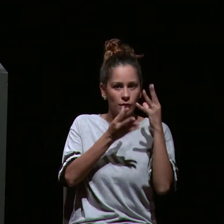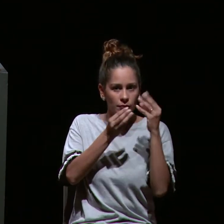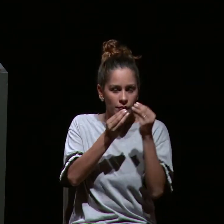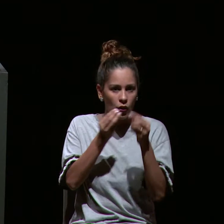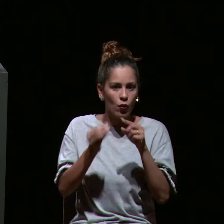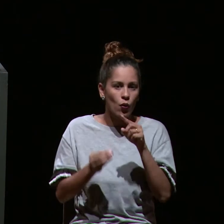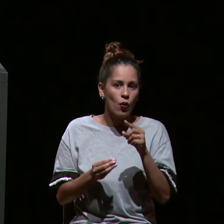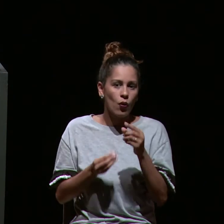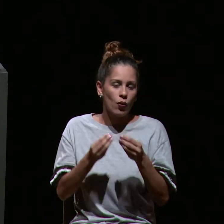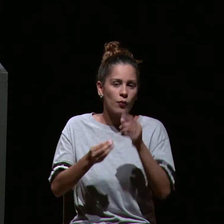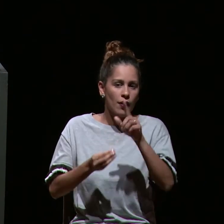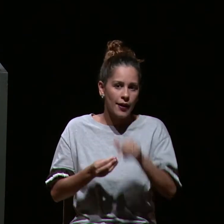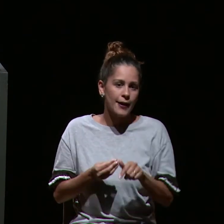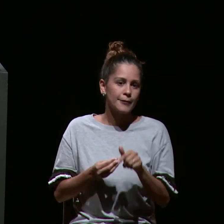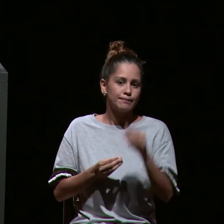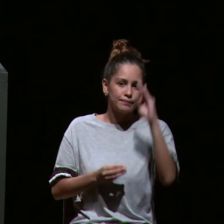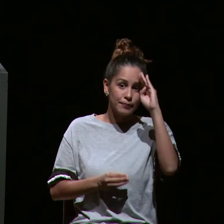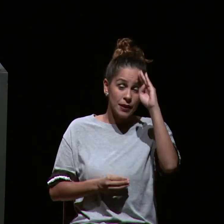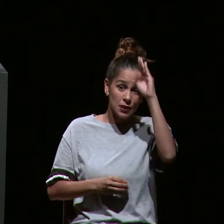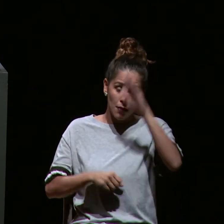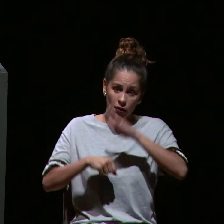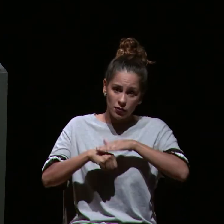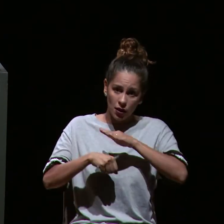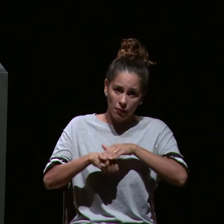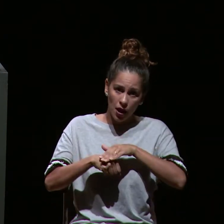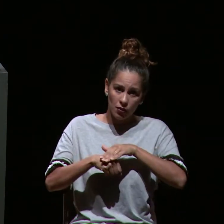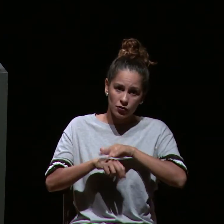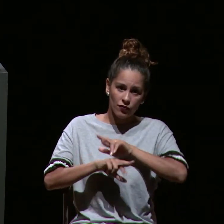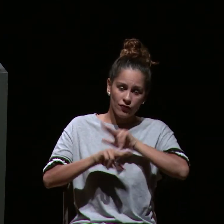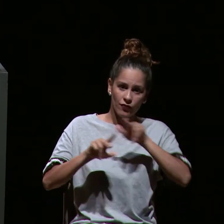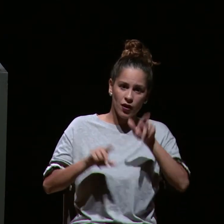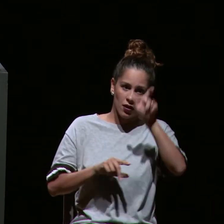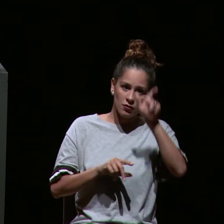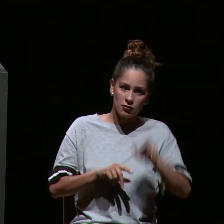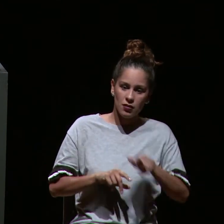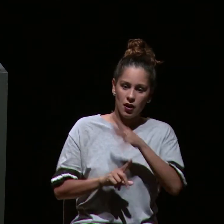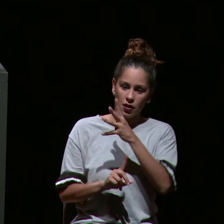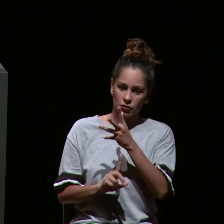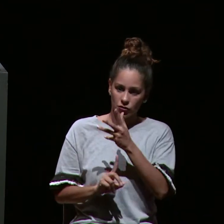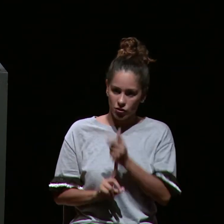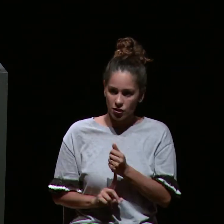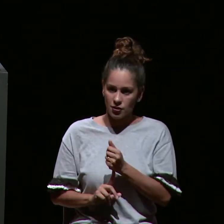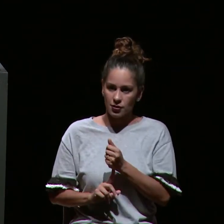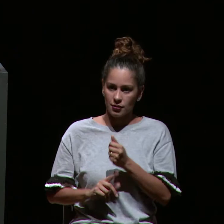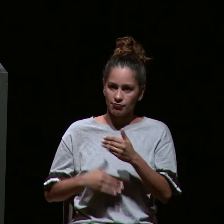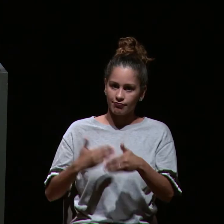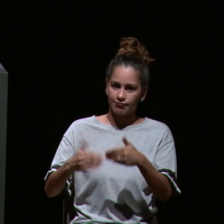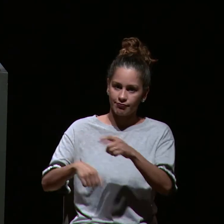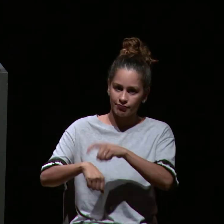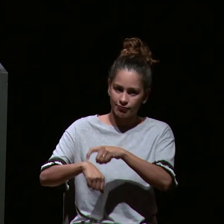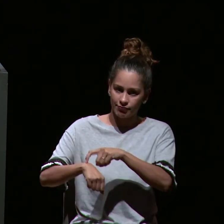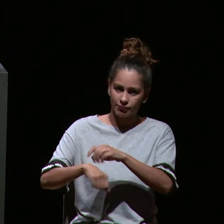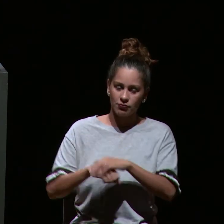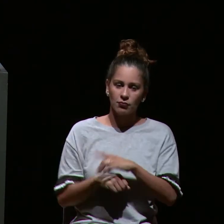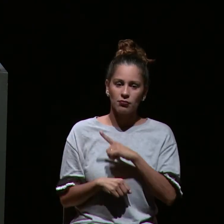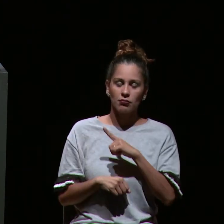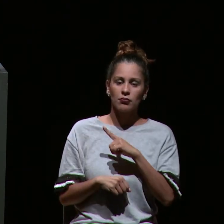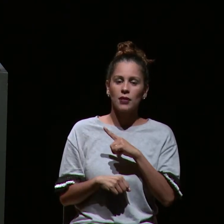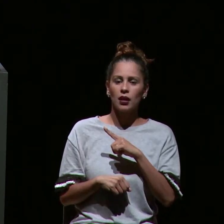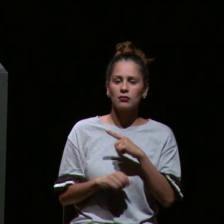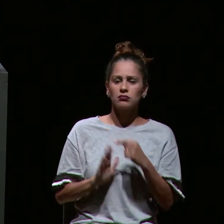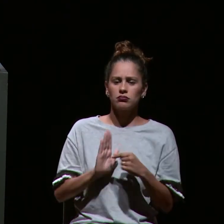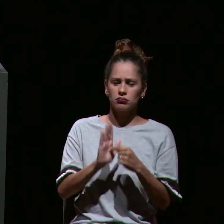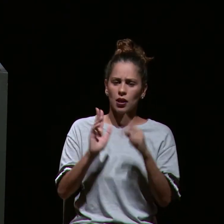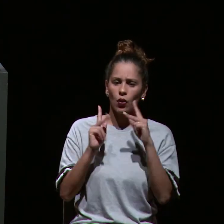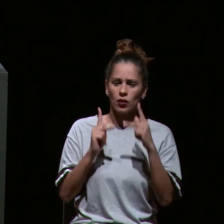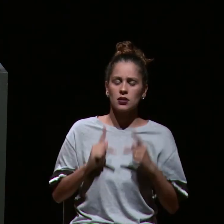muitos artistas afrodescendentes em seus mais diferentes campos ao longo do tempo. Pois, embora o reconhecimento positivo dessas manifestações